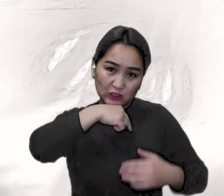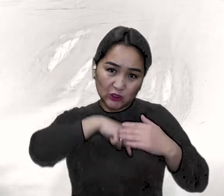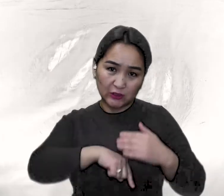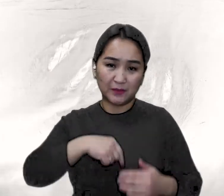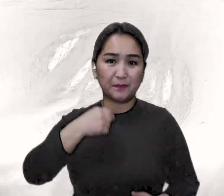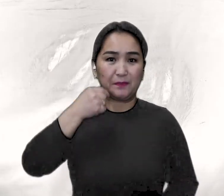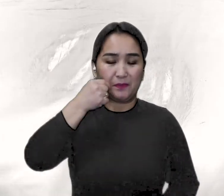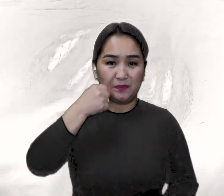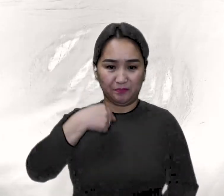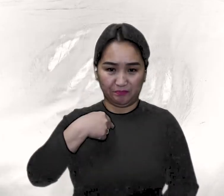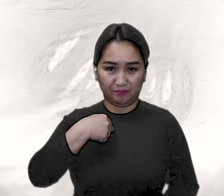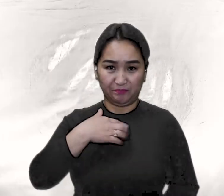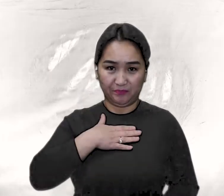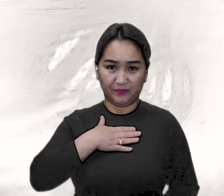биш зүгээр л